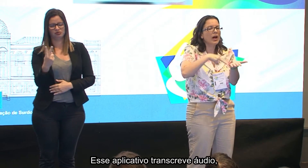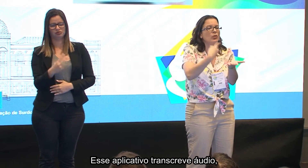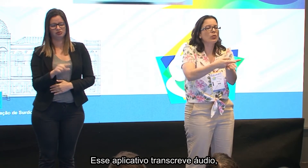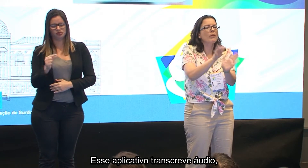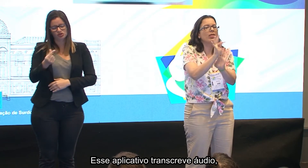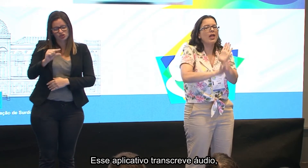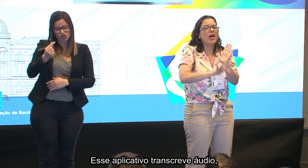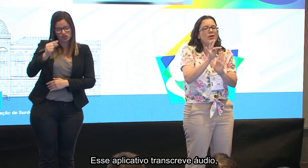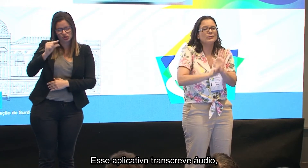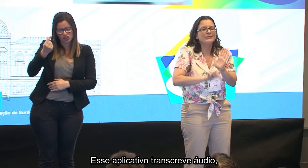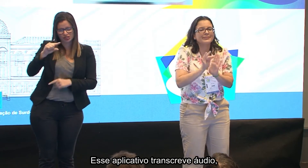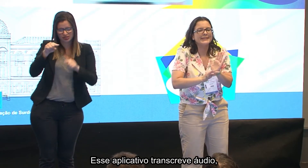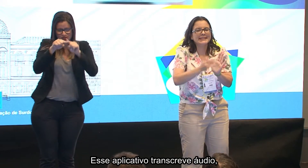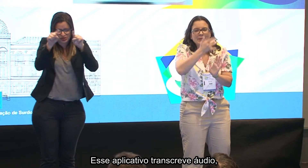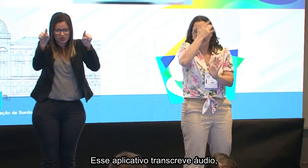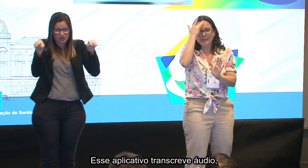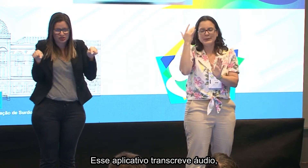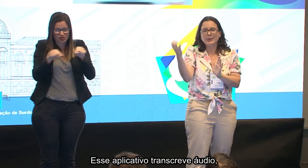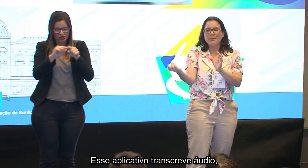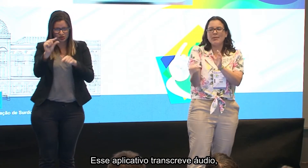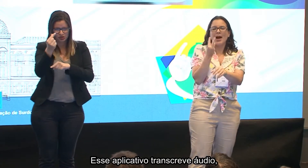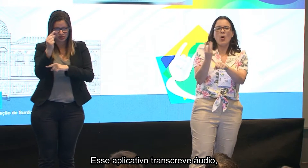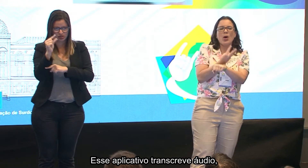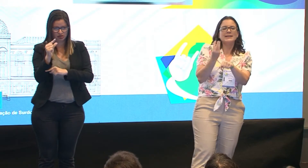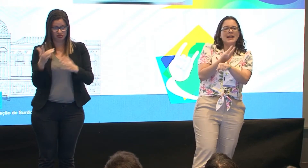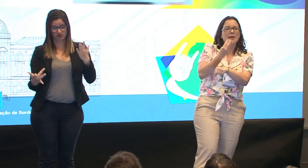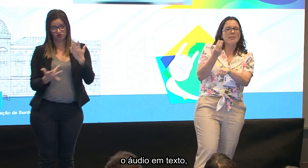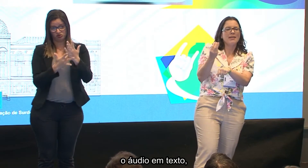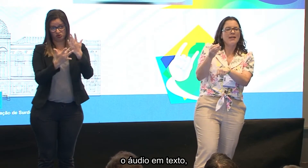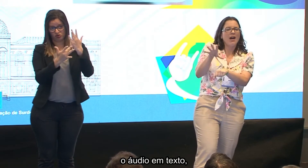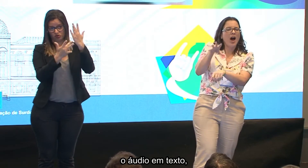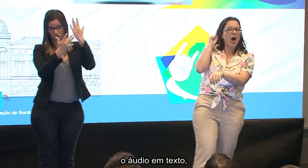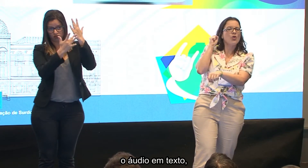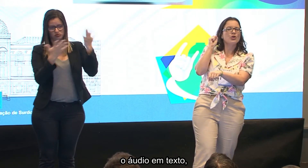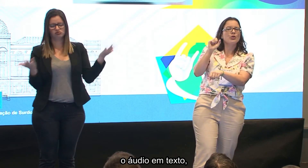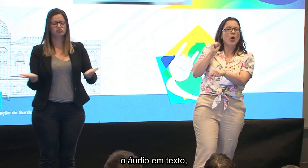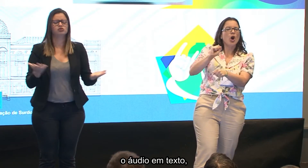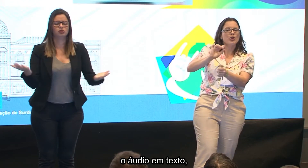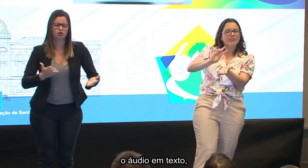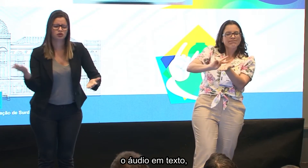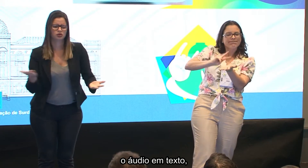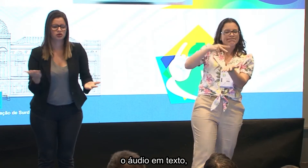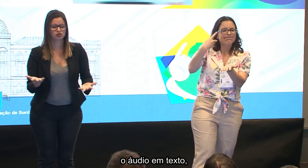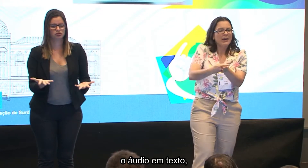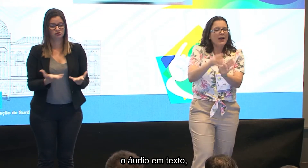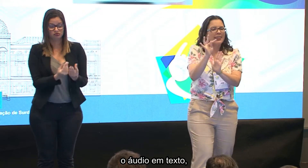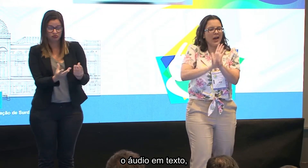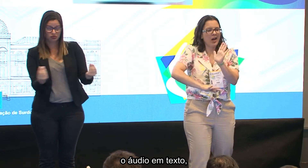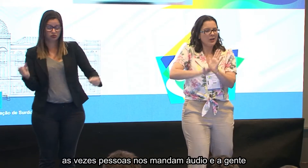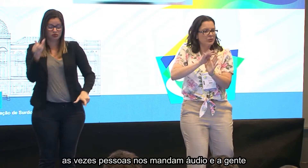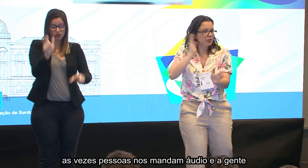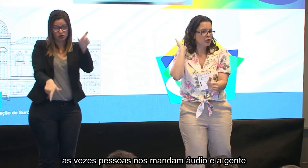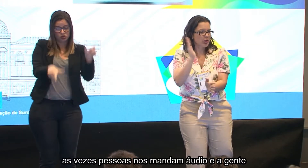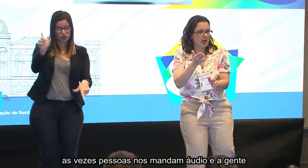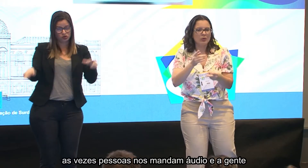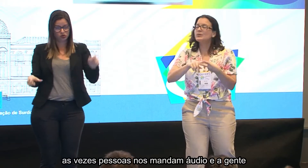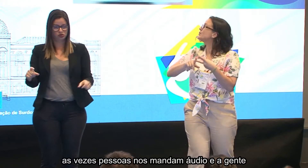Esse aplicativo, ele transcreve o áudio, o texto, desculpa, o áudio em texto. Então, às vezes, as